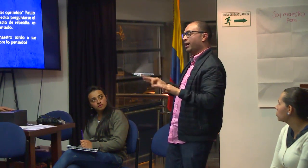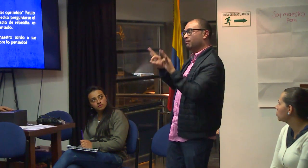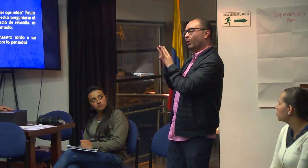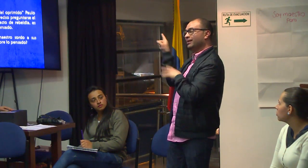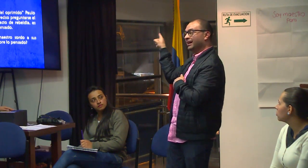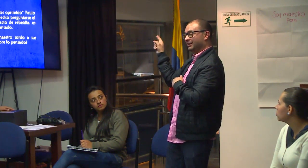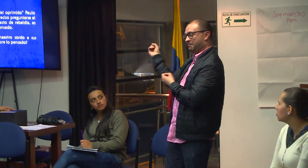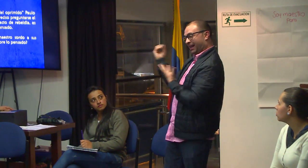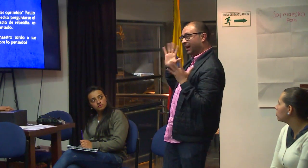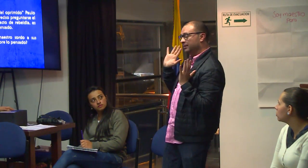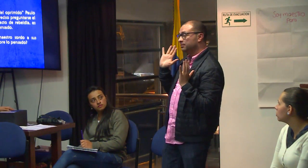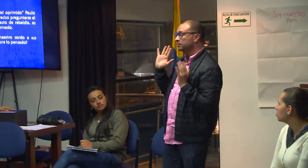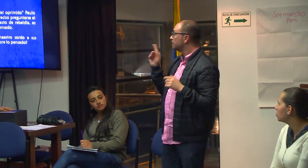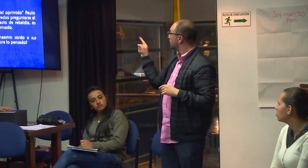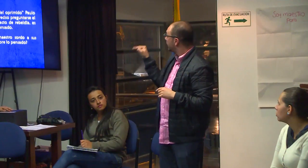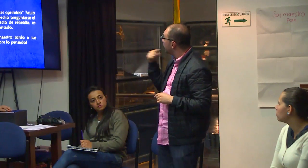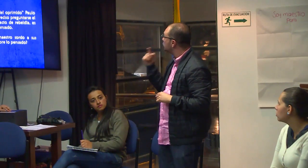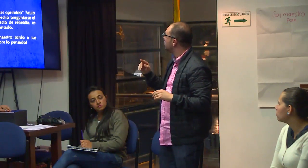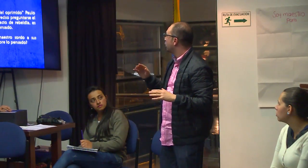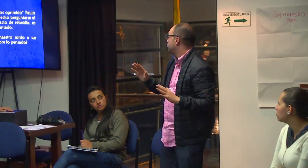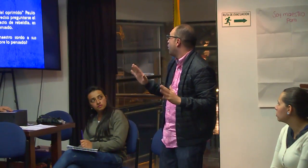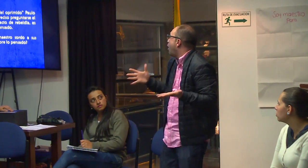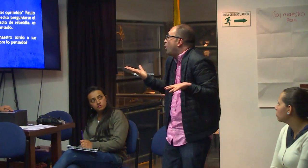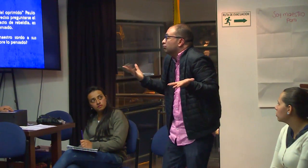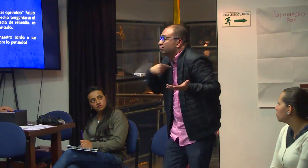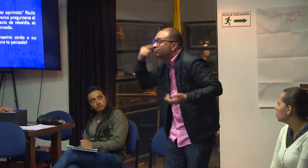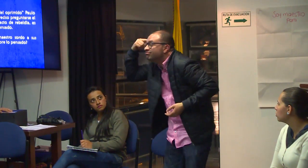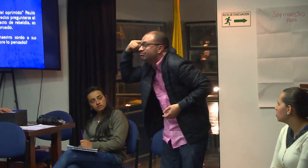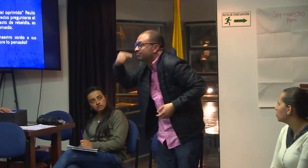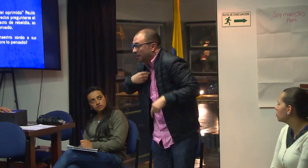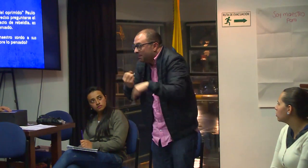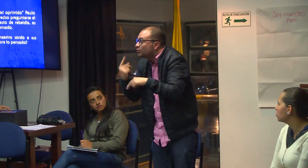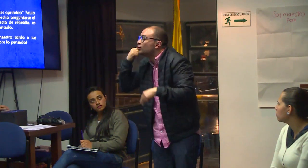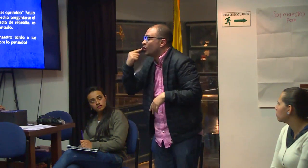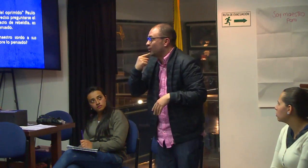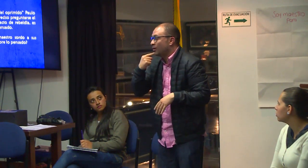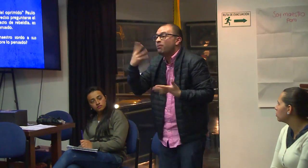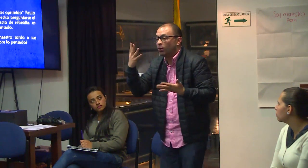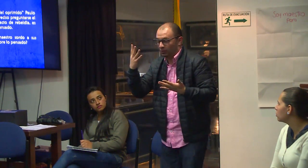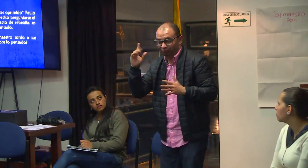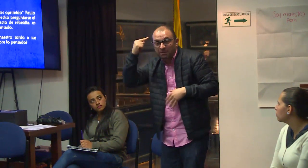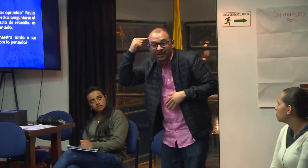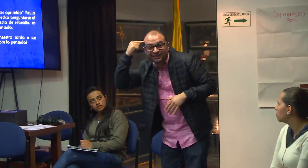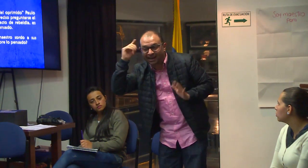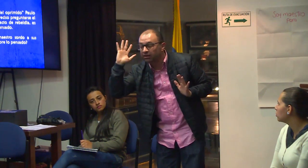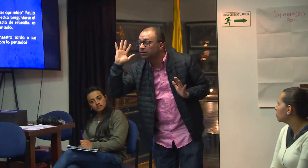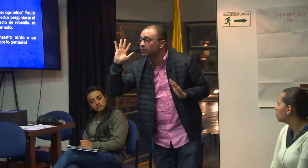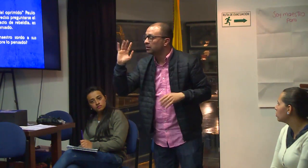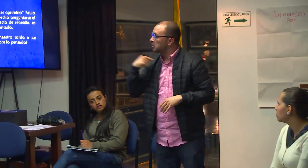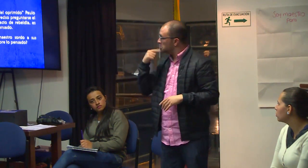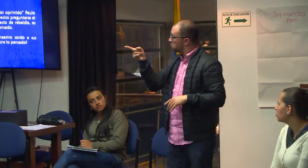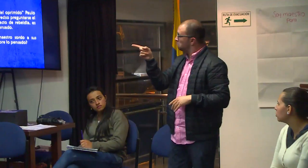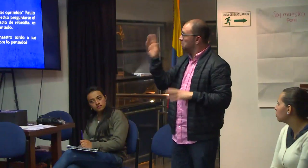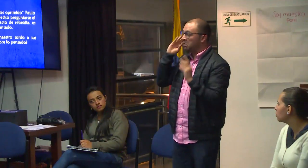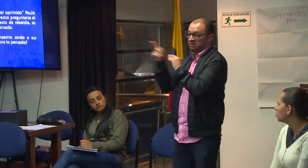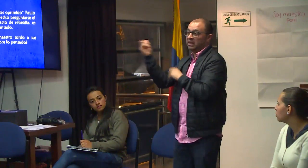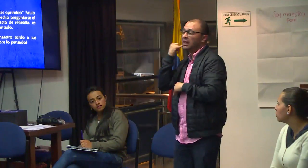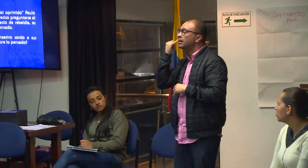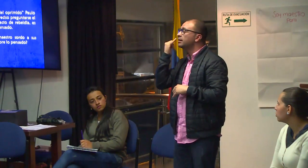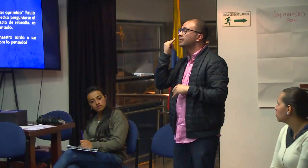y nuestra base, sí es importante desde lo que nos propone este autor pensarnos en esas condiciones. Y en